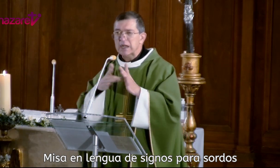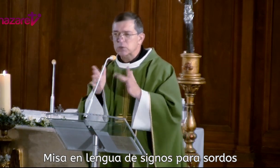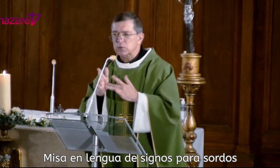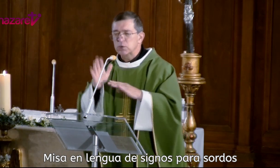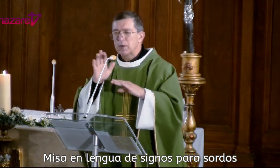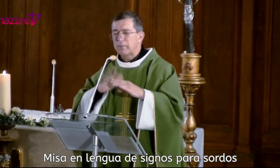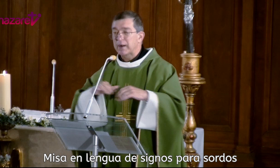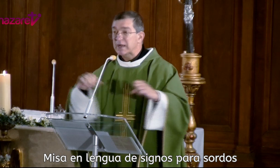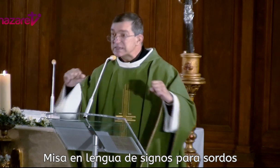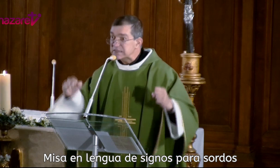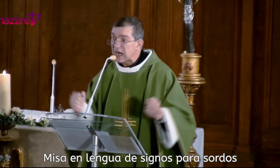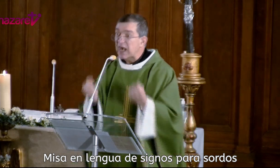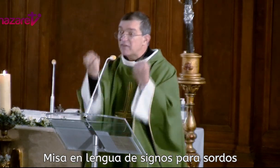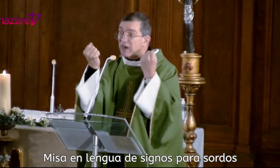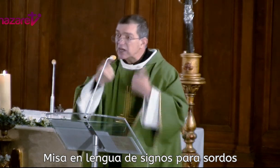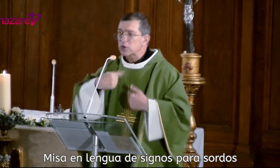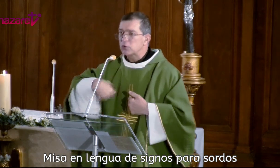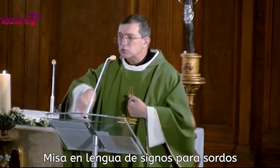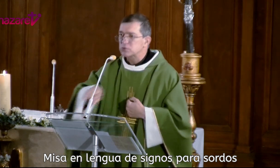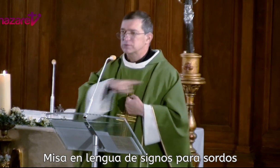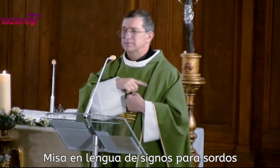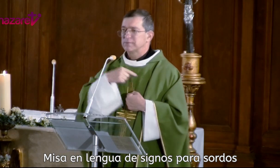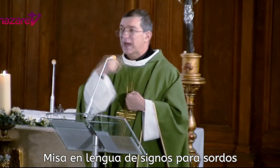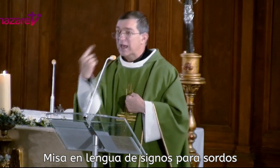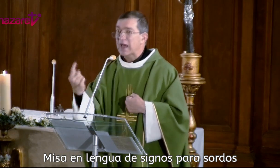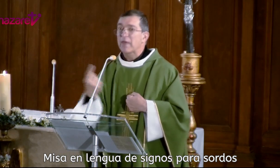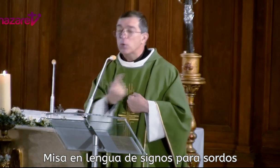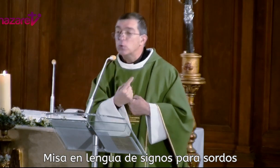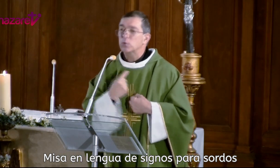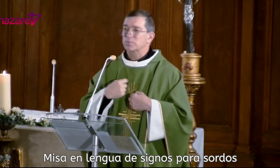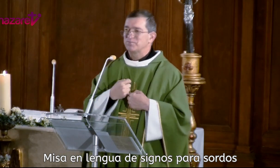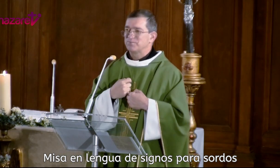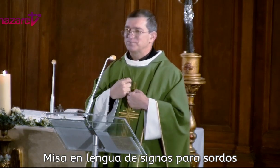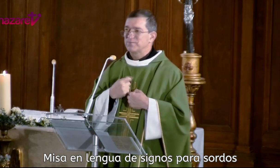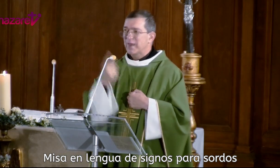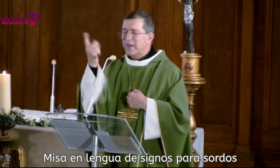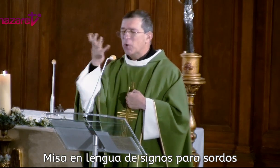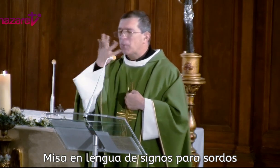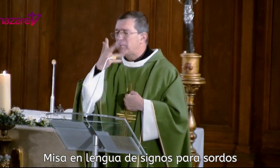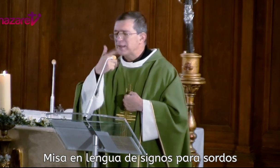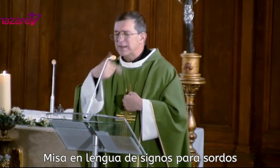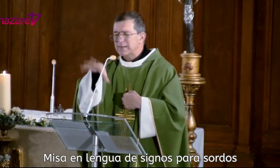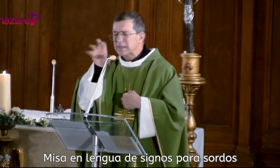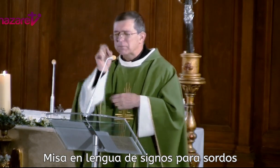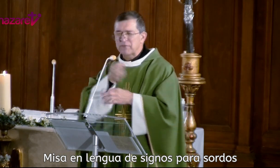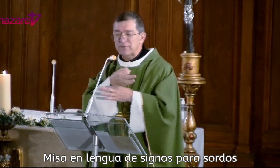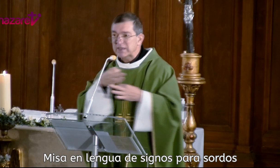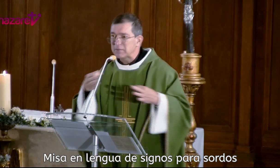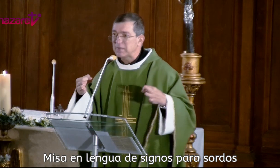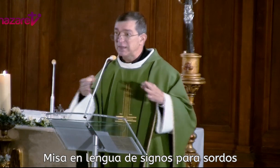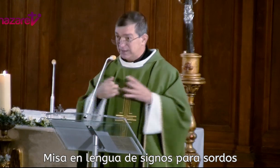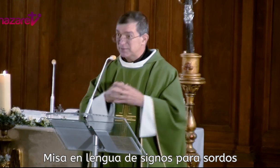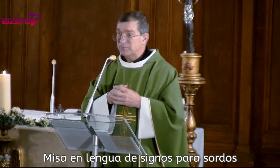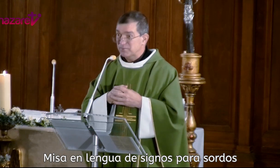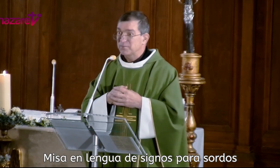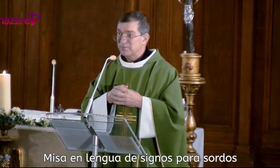Jesús para salvarnos a cada uno. Es comprendente perfectamente.